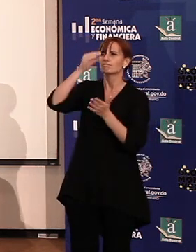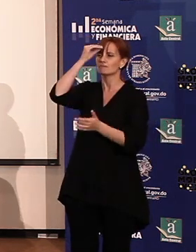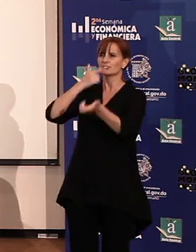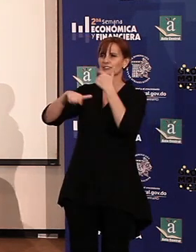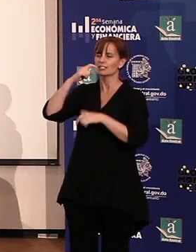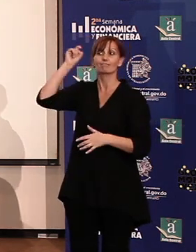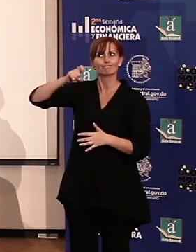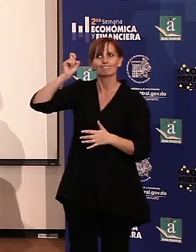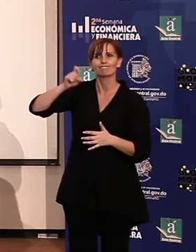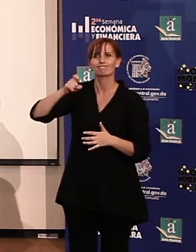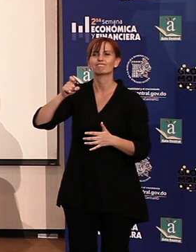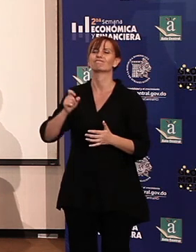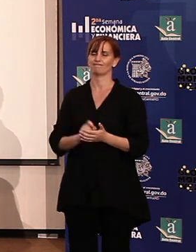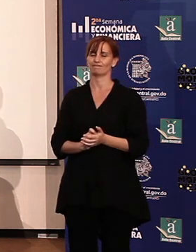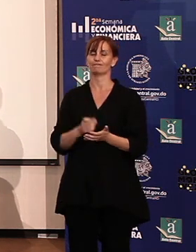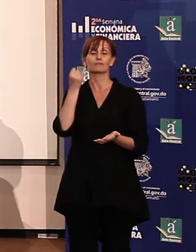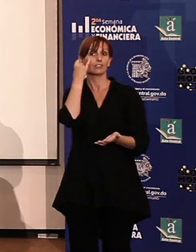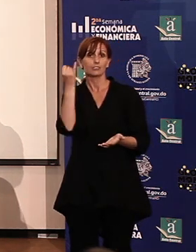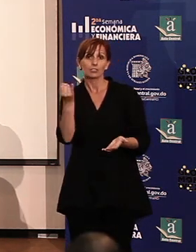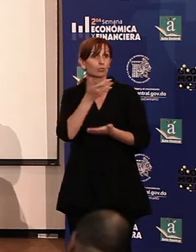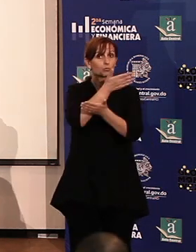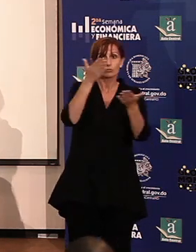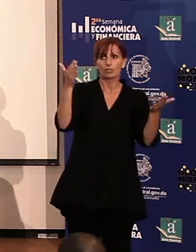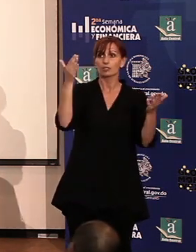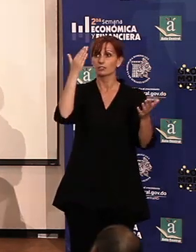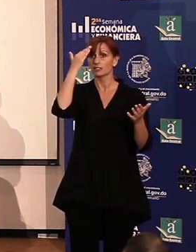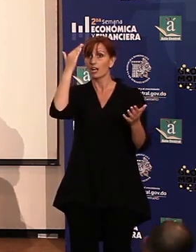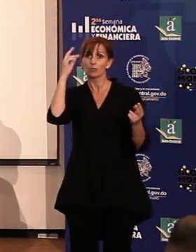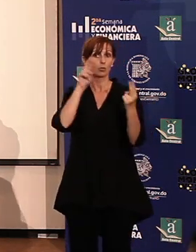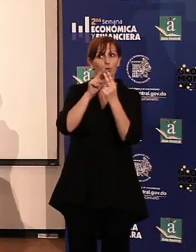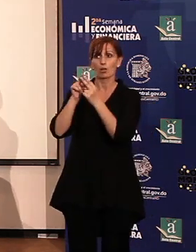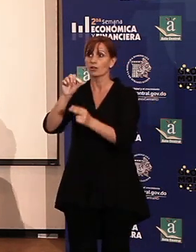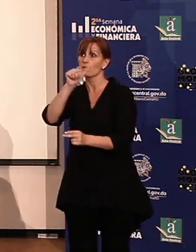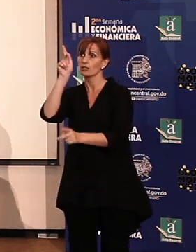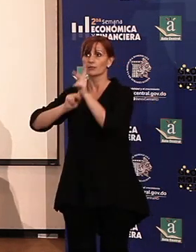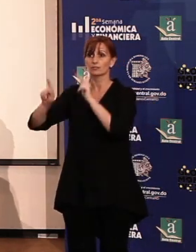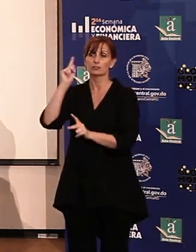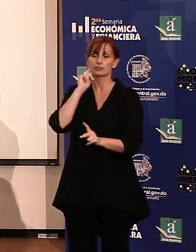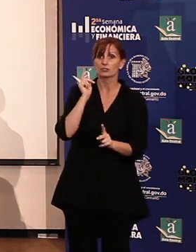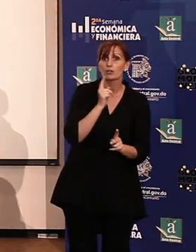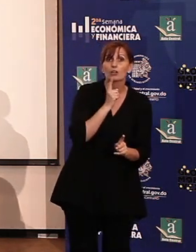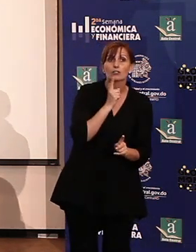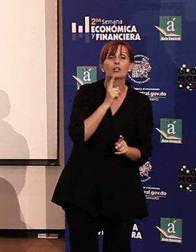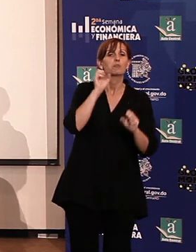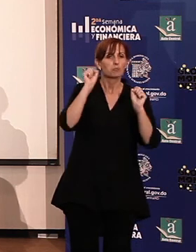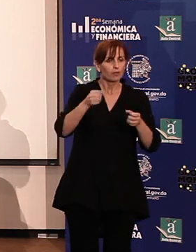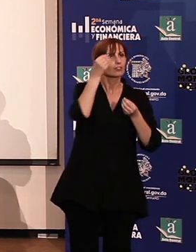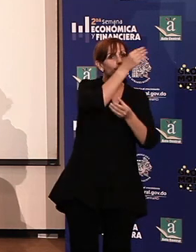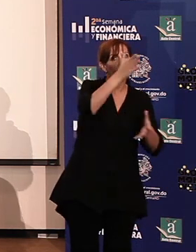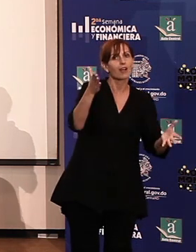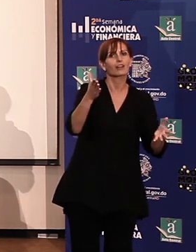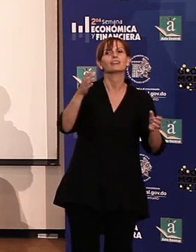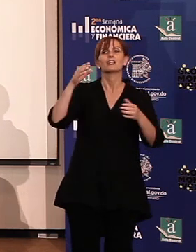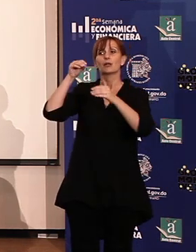seña si tienen conocidos sordos también que sepan que hay un banco que los recibe con las